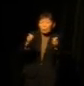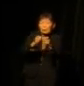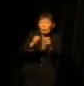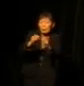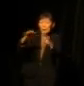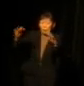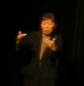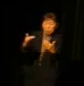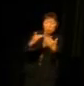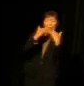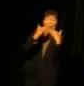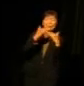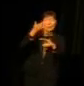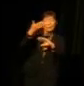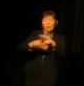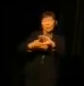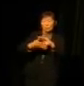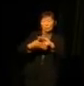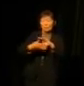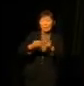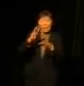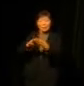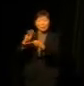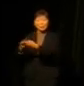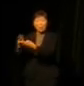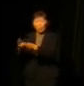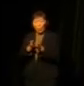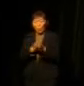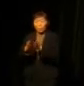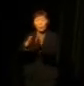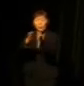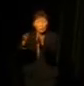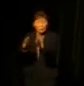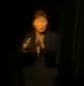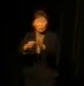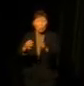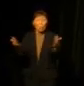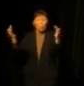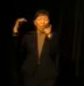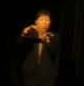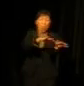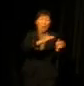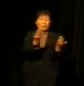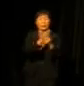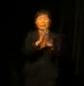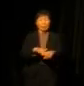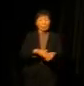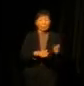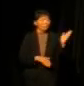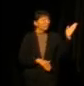です。水田のあぜ道も津波にすっかりのみ込まれています。あとここの